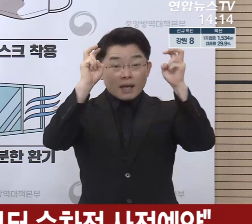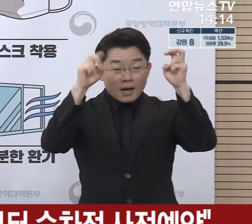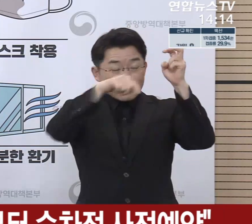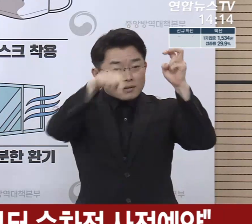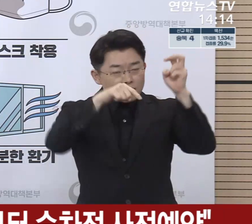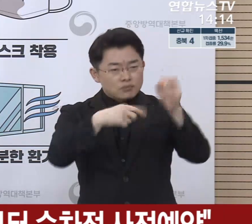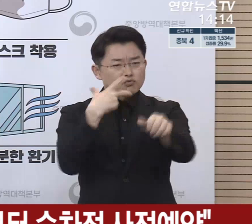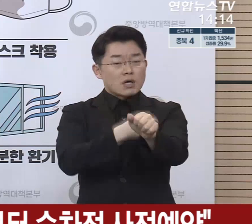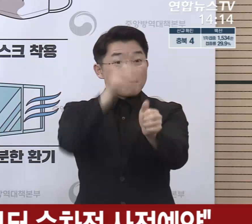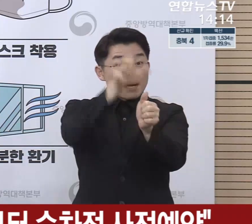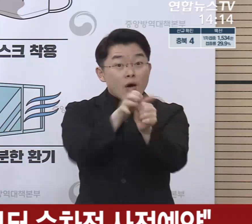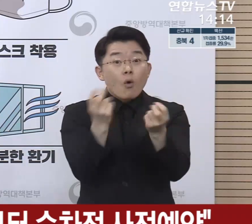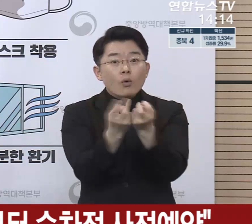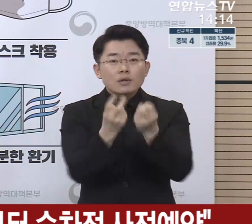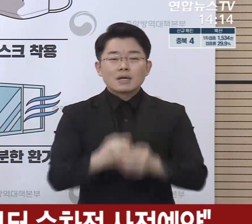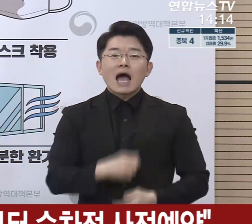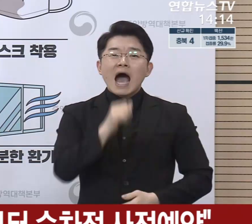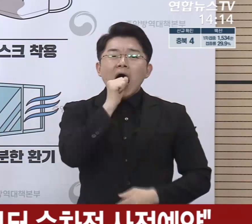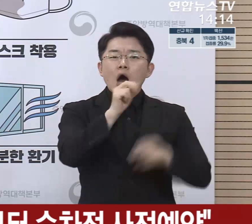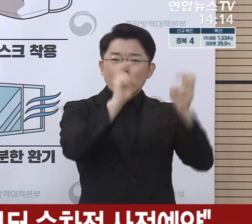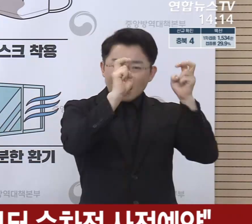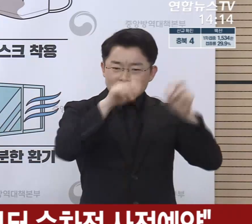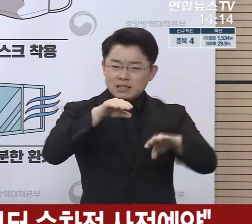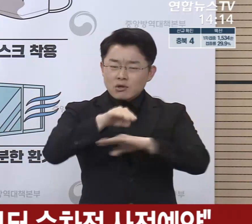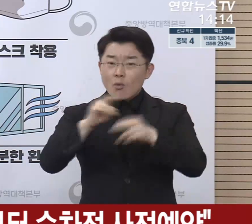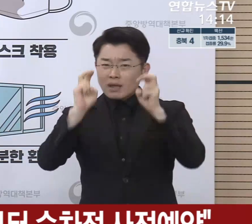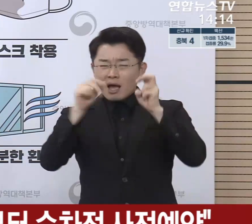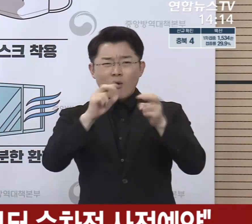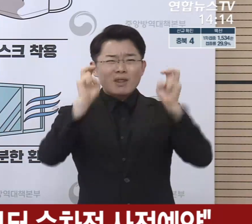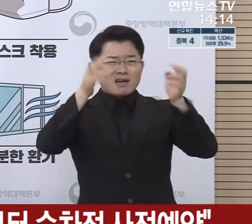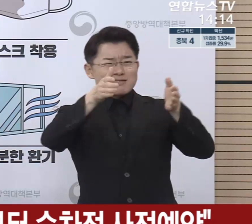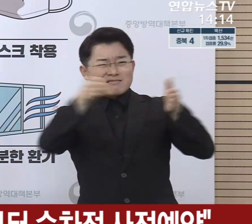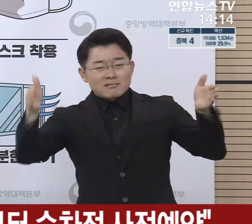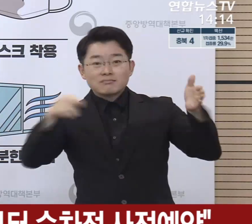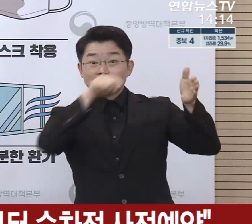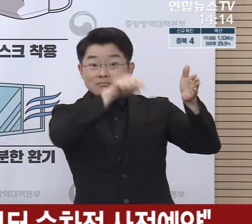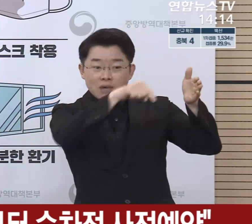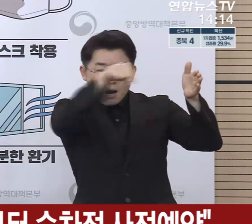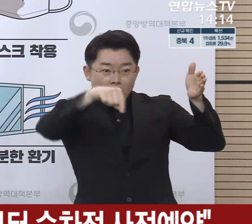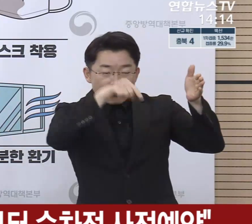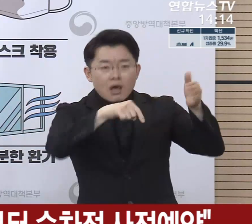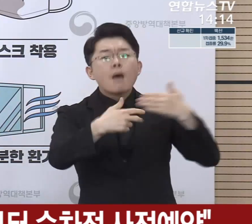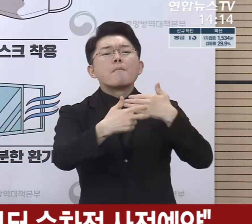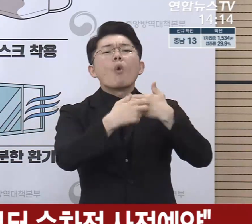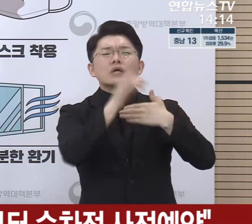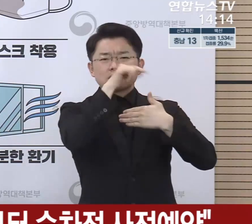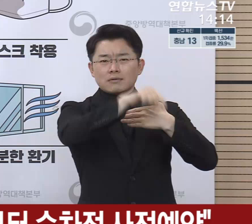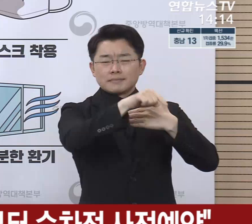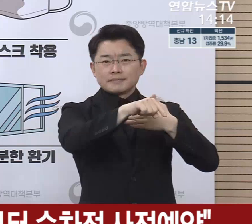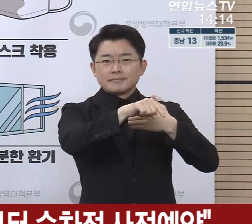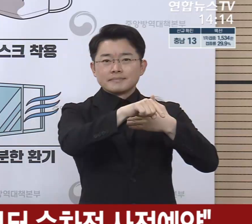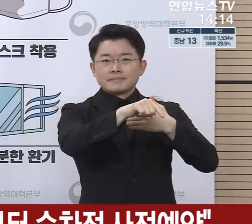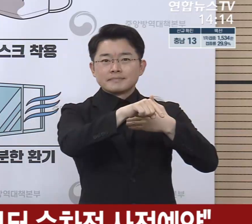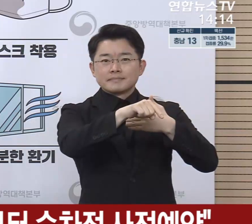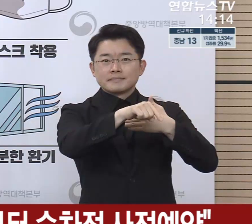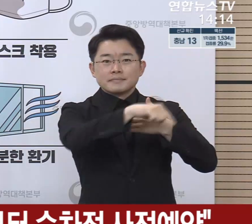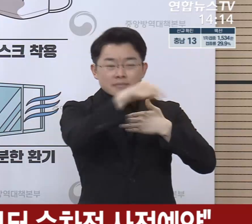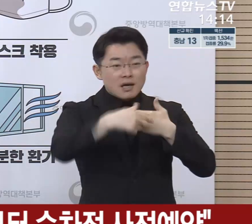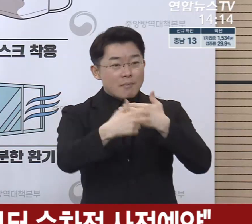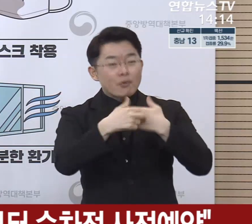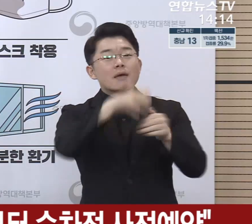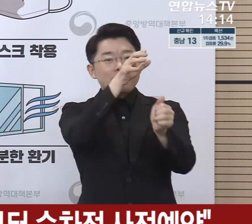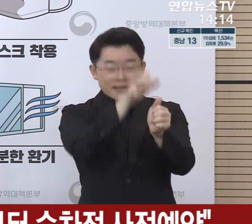접종 관련해서는 철강, 자동차 등 대규모 사업체 중에 상시 가동이 필요한 사업장은